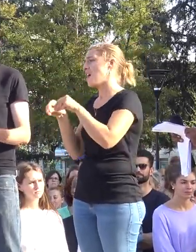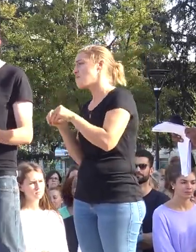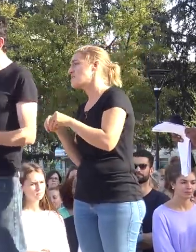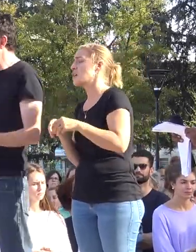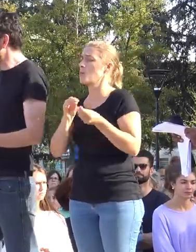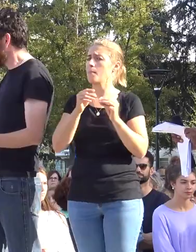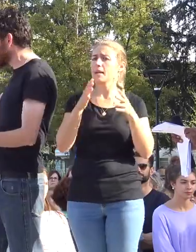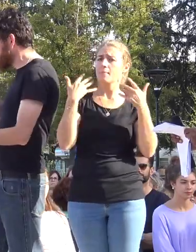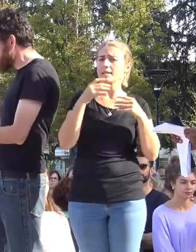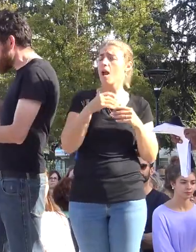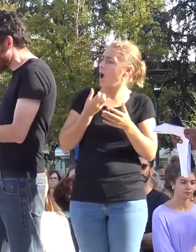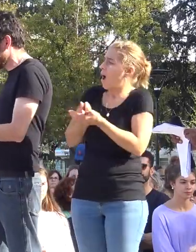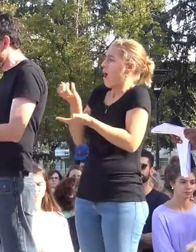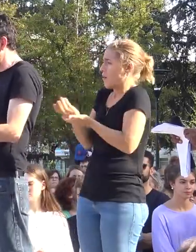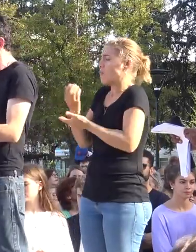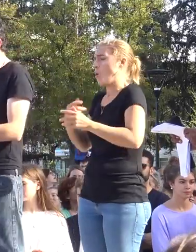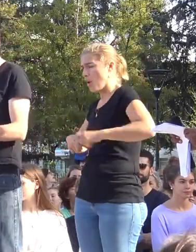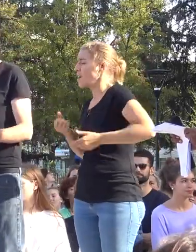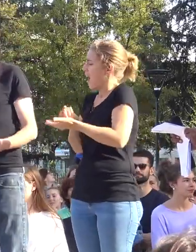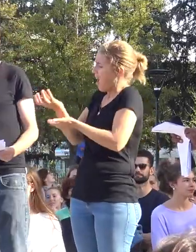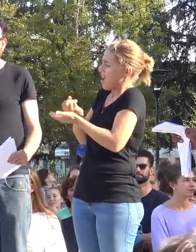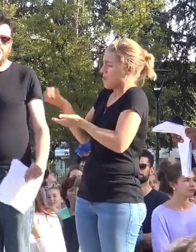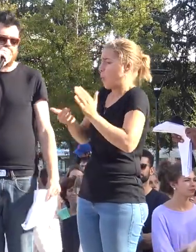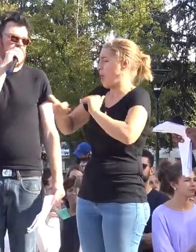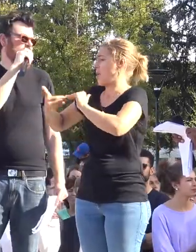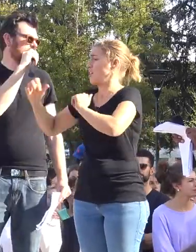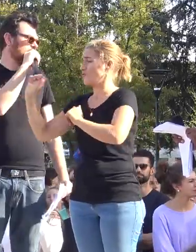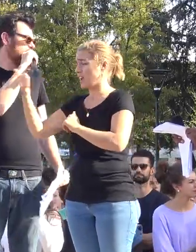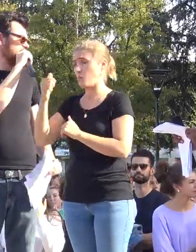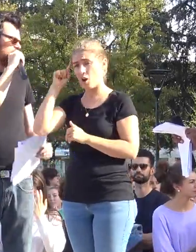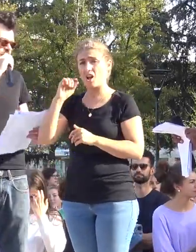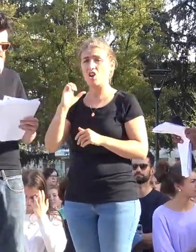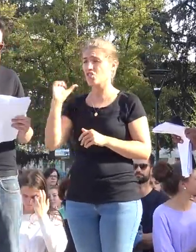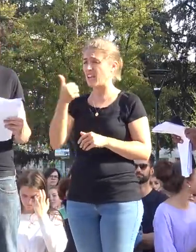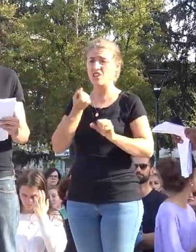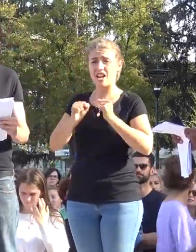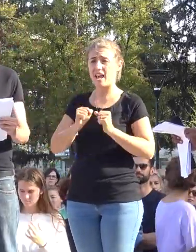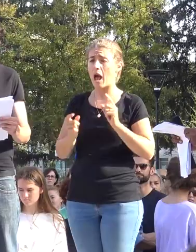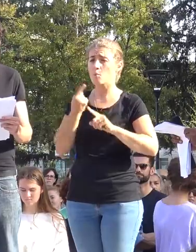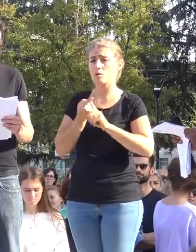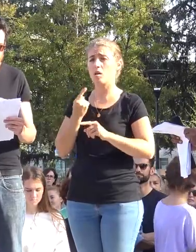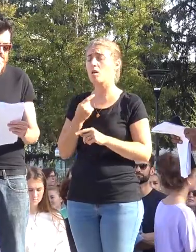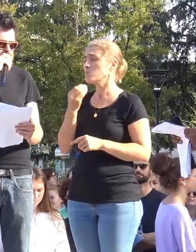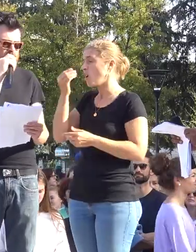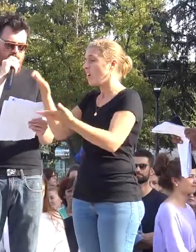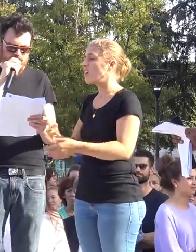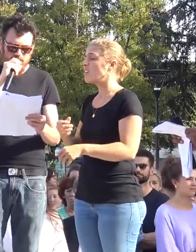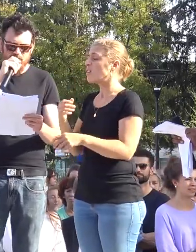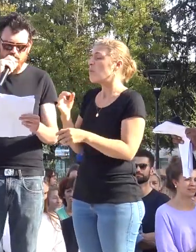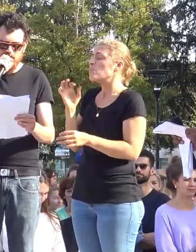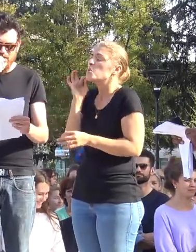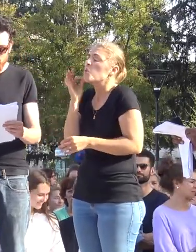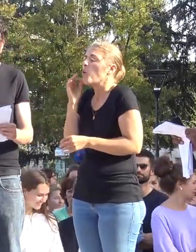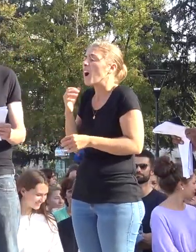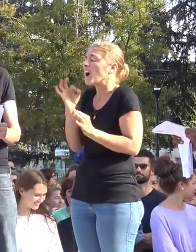familles, à vos collègues de travail. Chaque geste compte, pas de culpabilisation, mais avançons